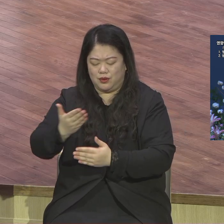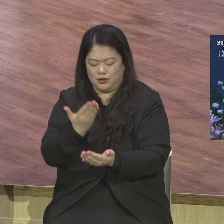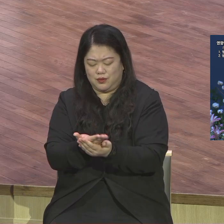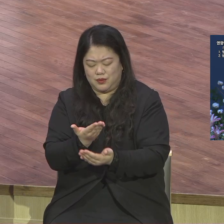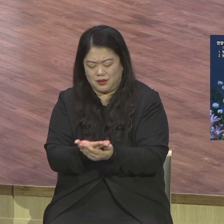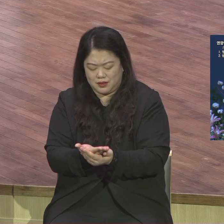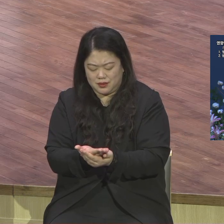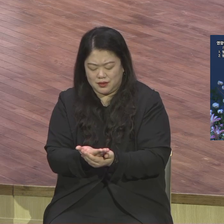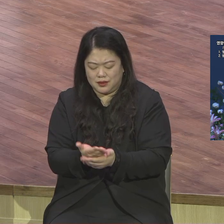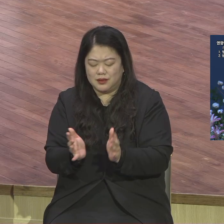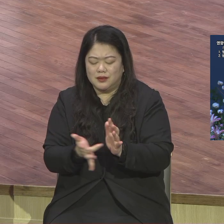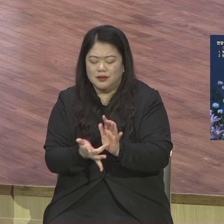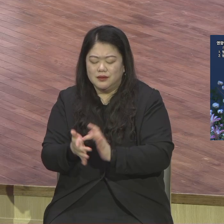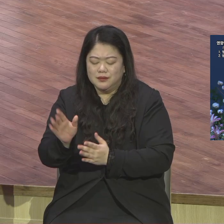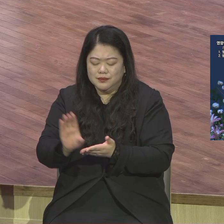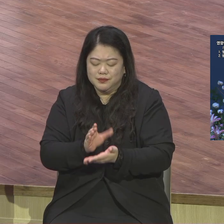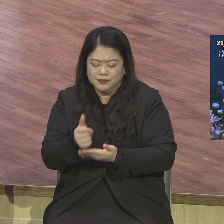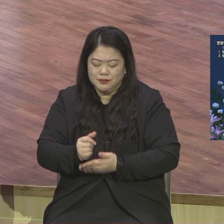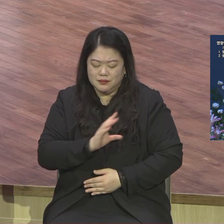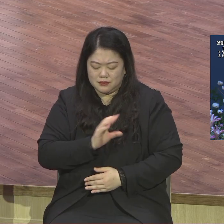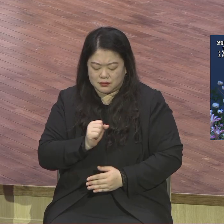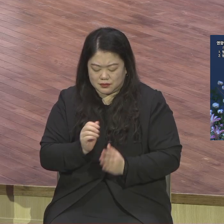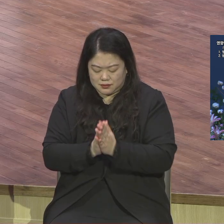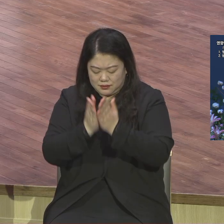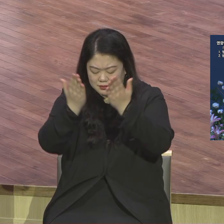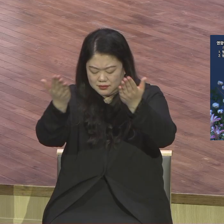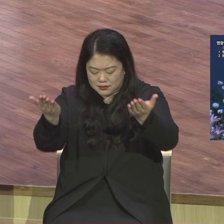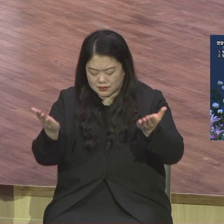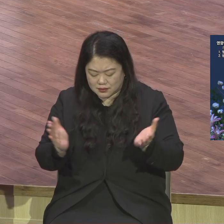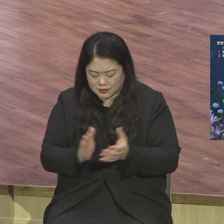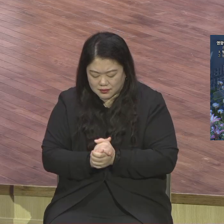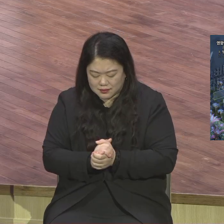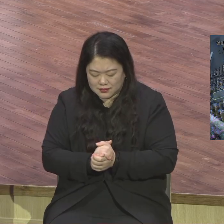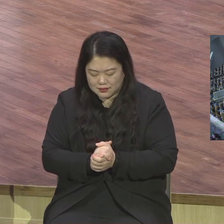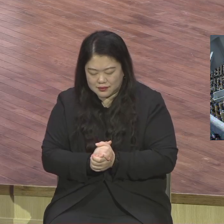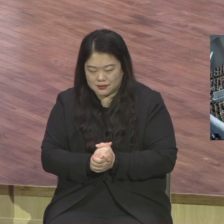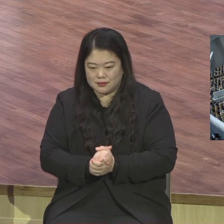하여 주옵소서. 예수 이름 받들어 기도합니다. 아멘.